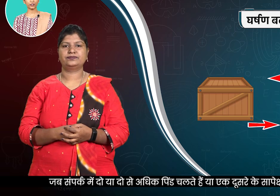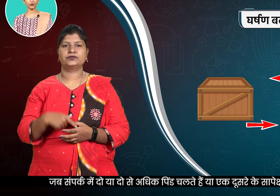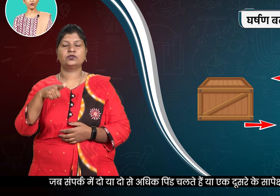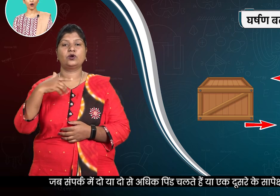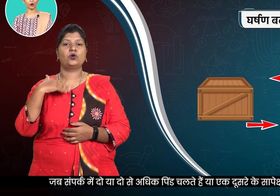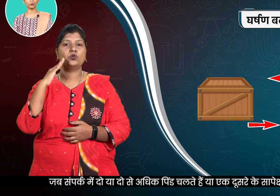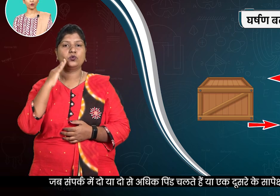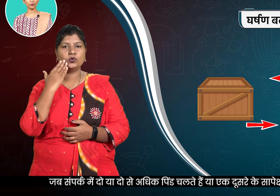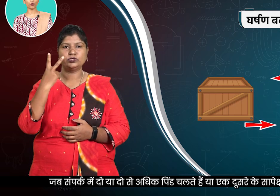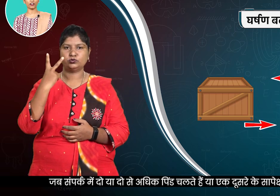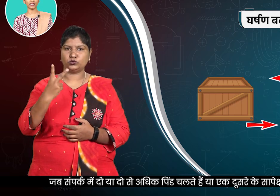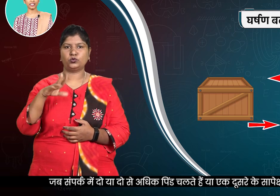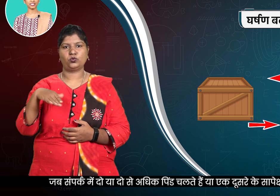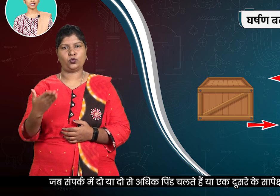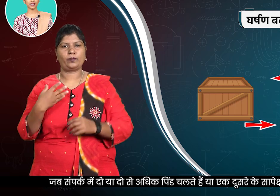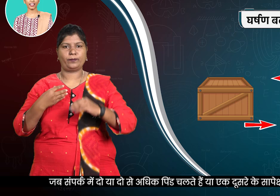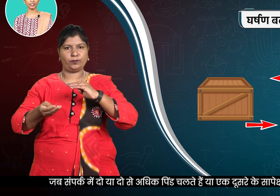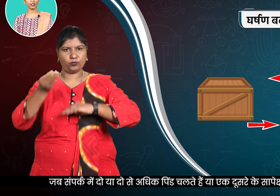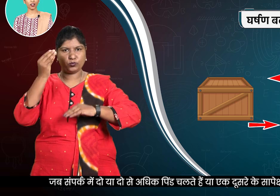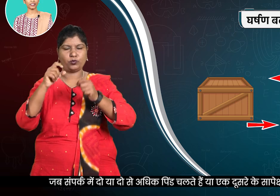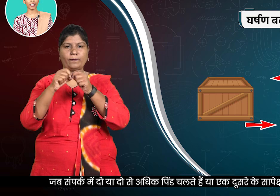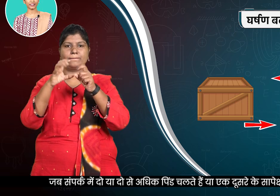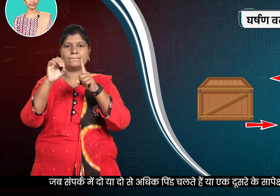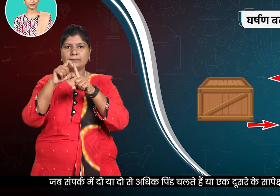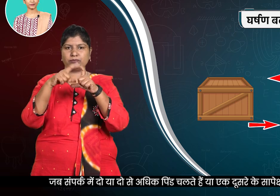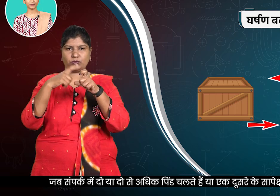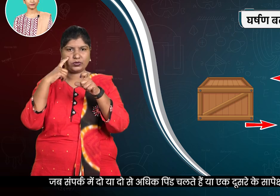जब दो या उससे अधिक जीव